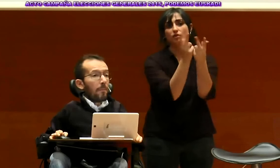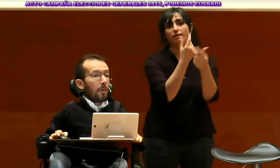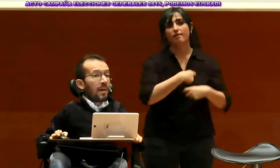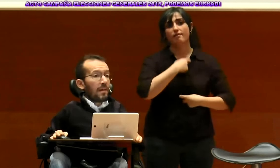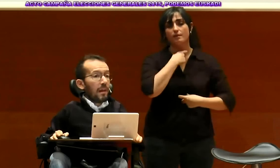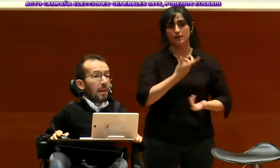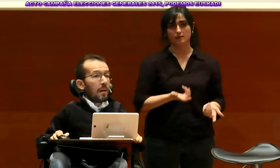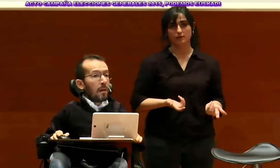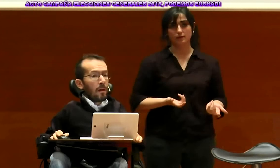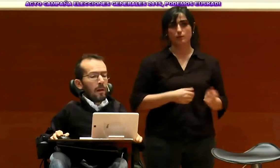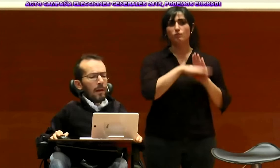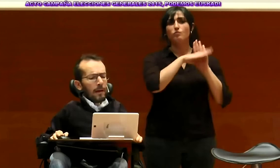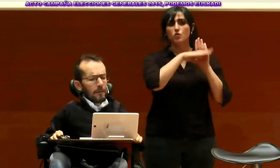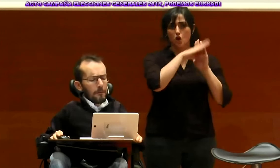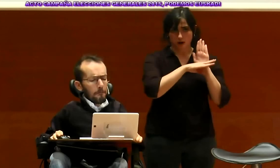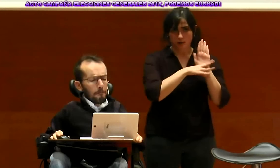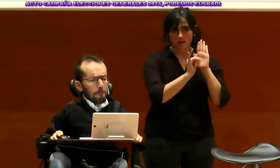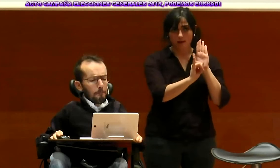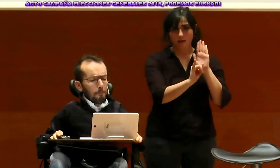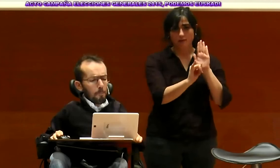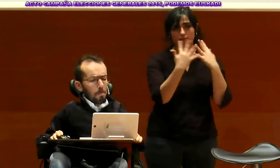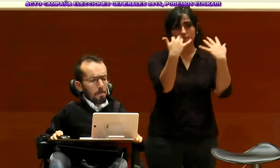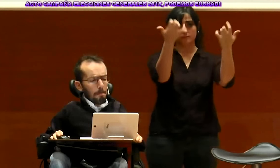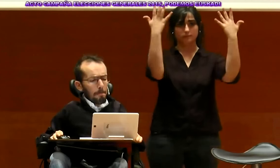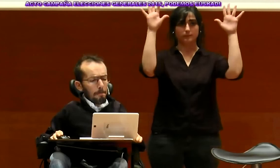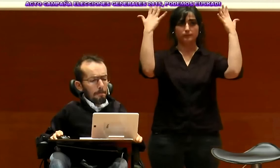porque es el programa que tiene la...